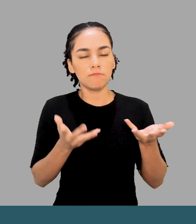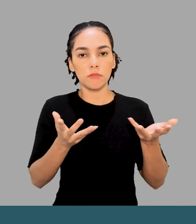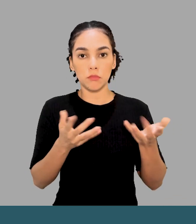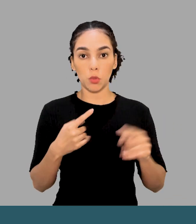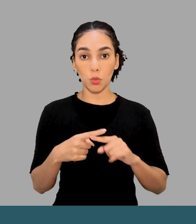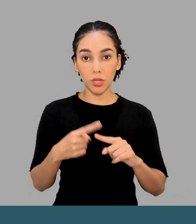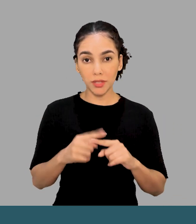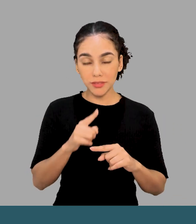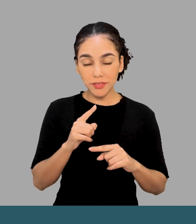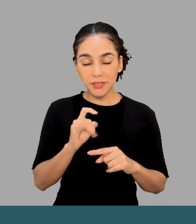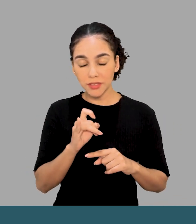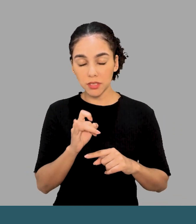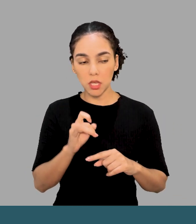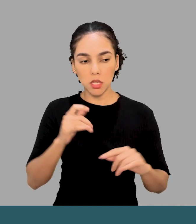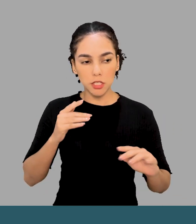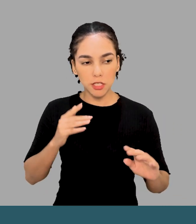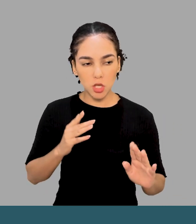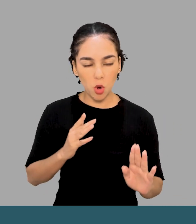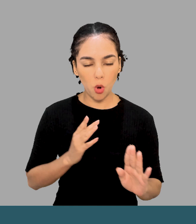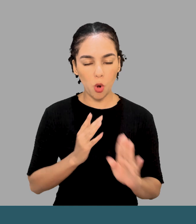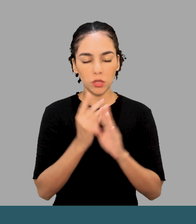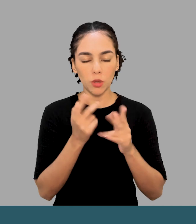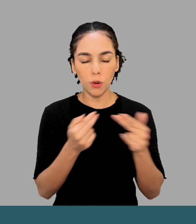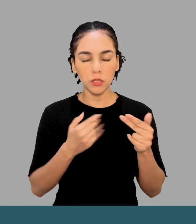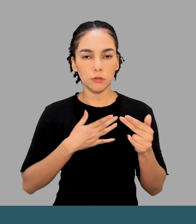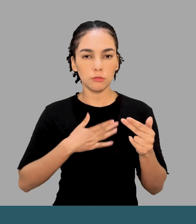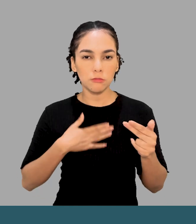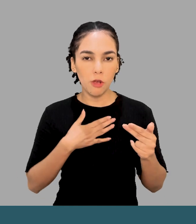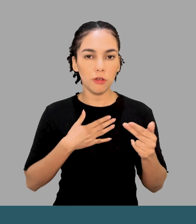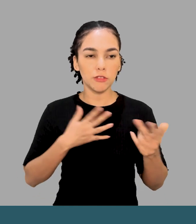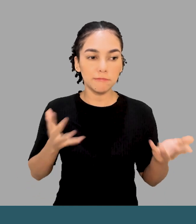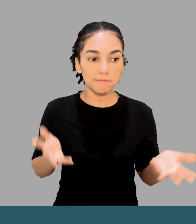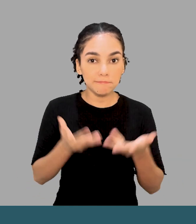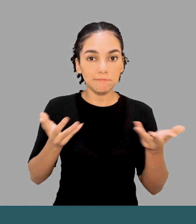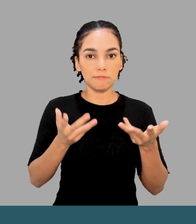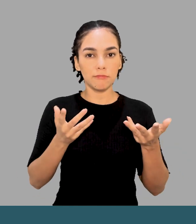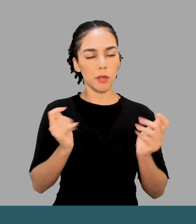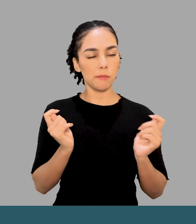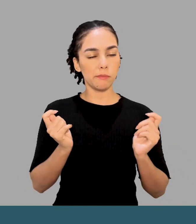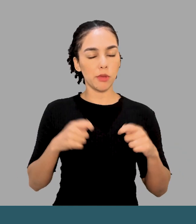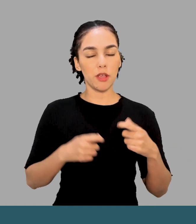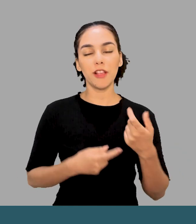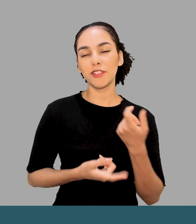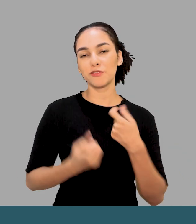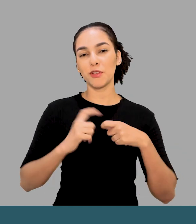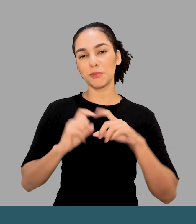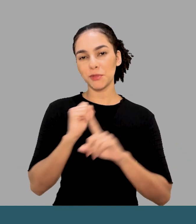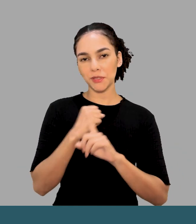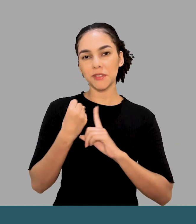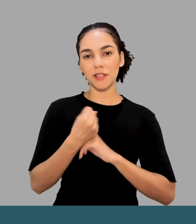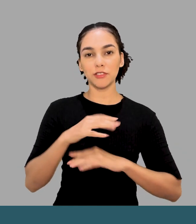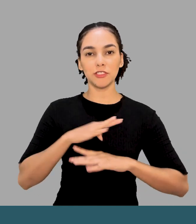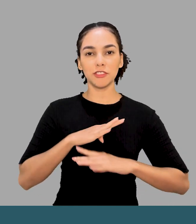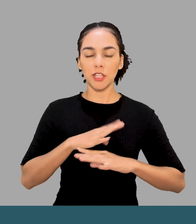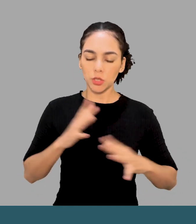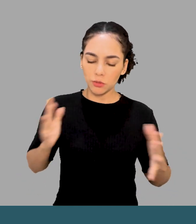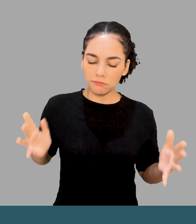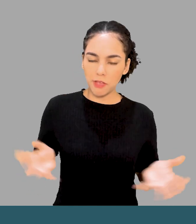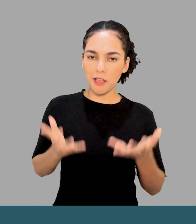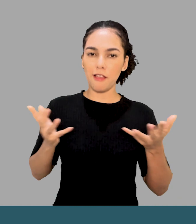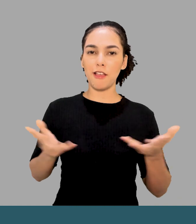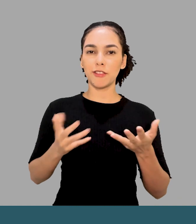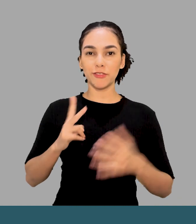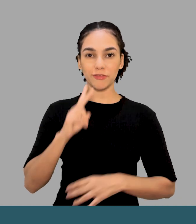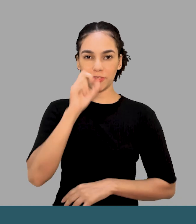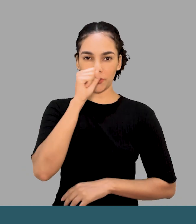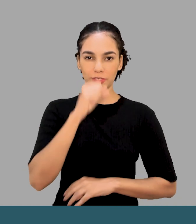encontra onde que se encontra o talento, estimula essa condição, esse talento ele volta para a sociedade de uma forma intensa.